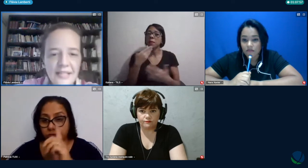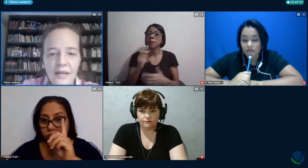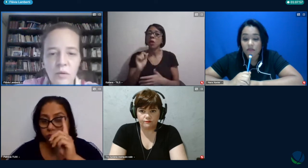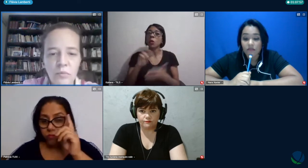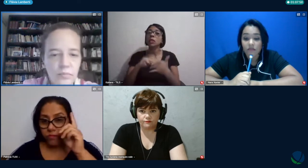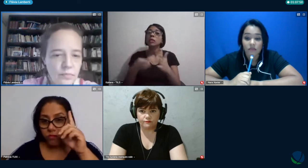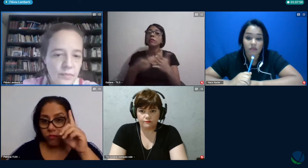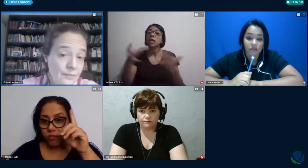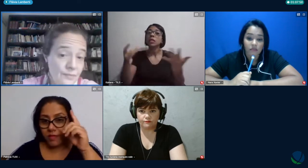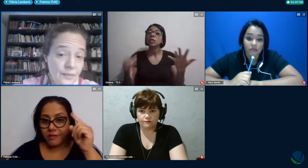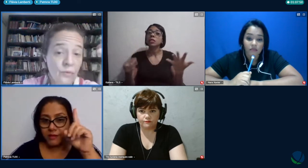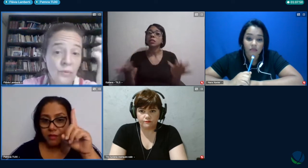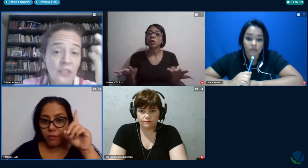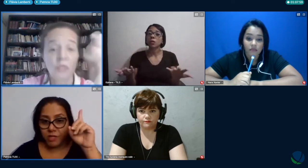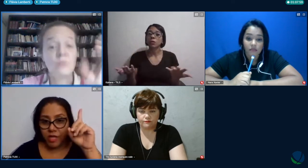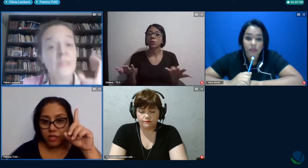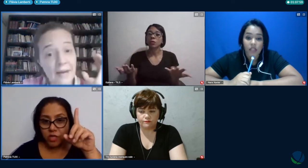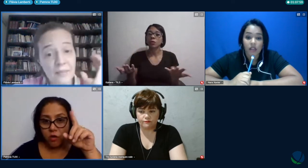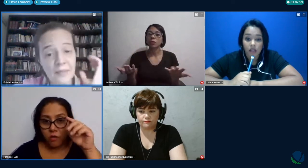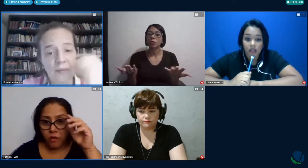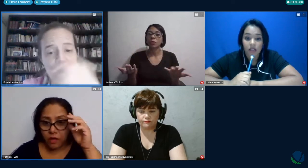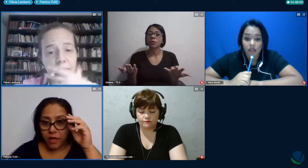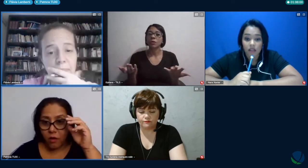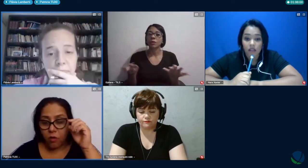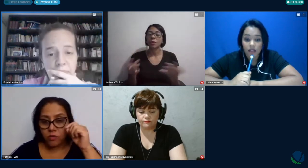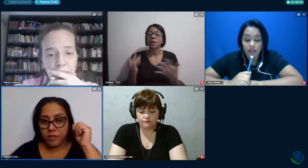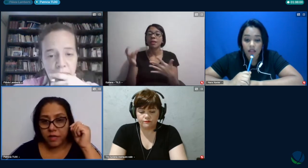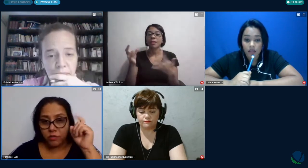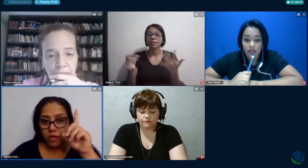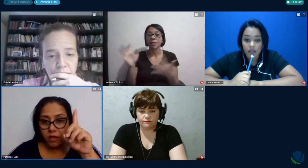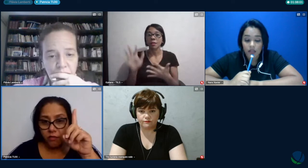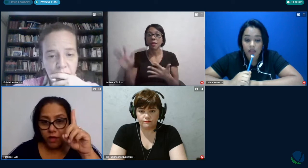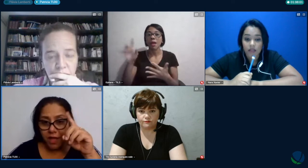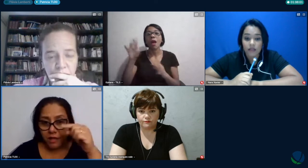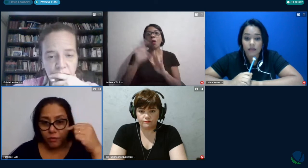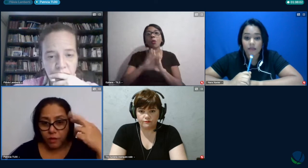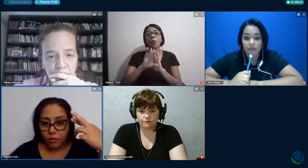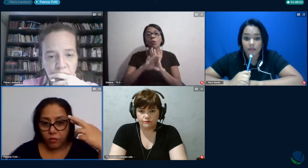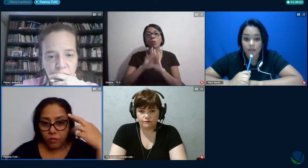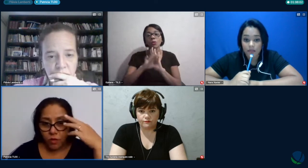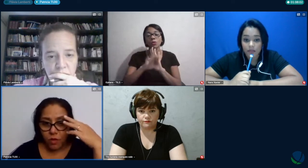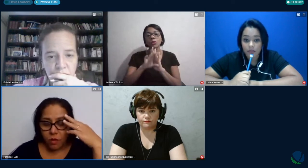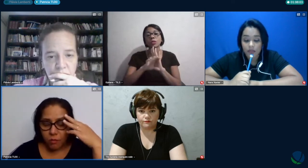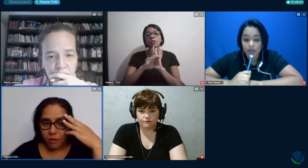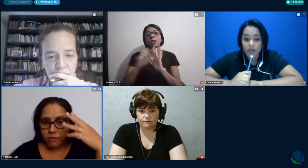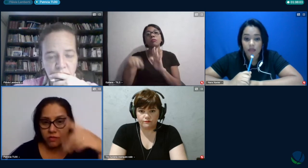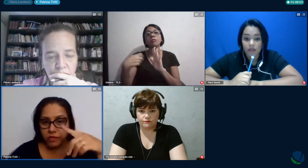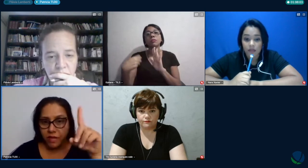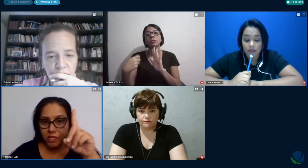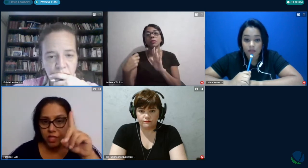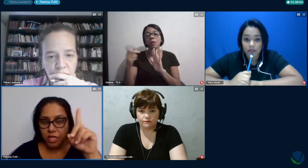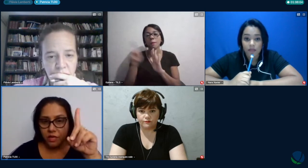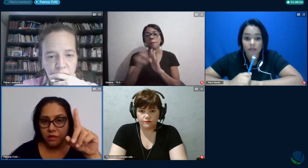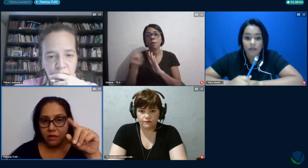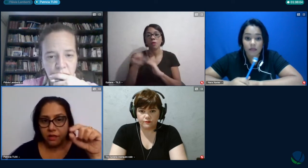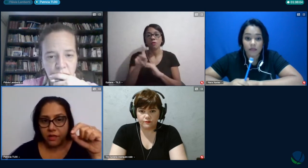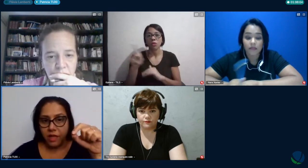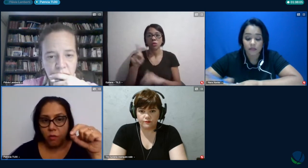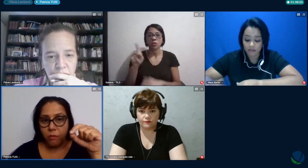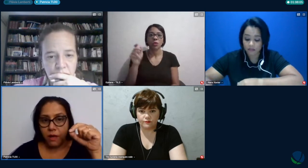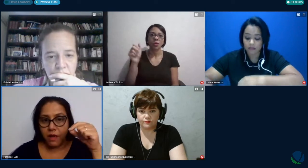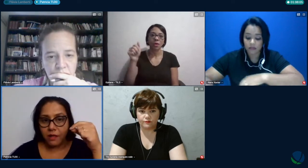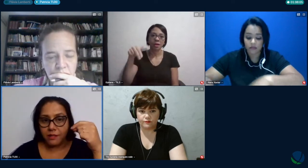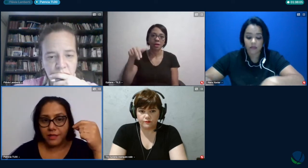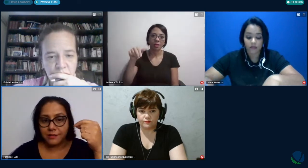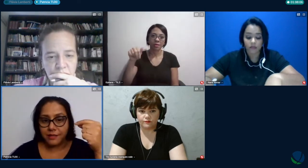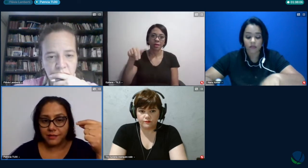essa descrição? Descrição imagética é o conceito que foi dado pela professora Ana Regina, que